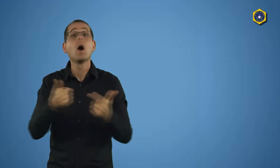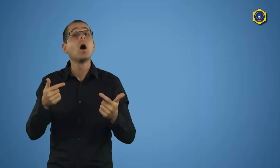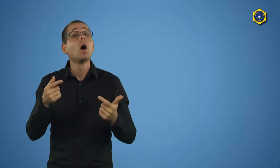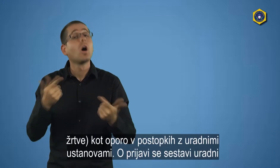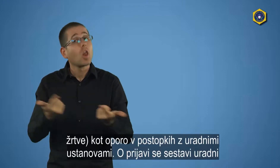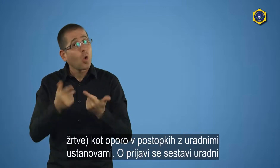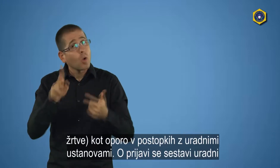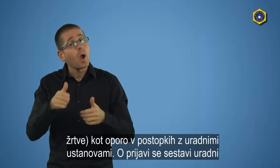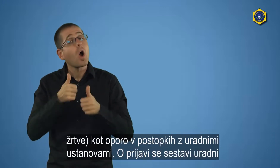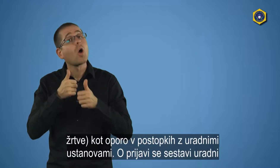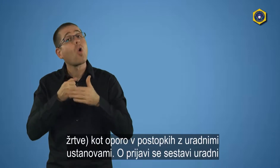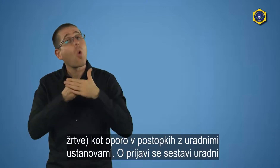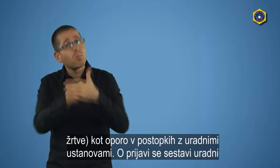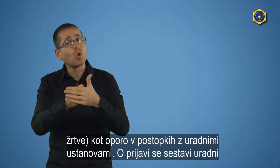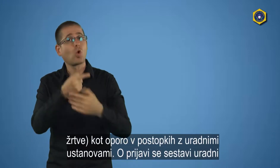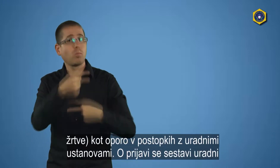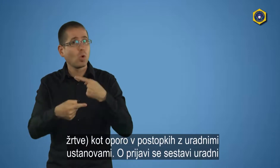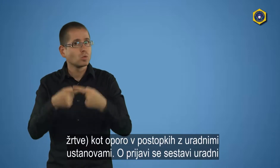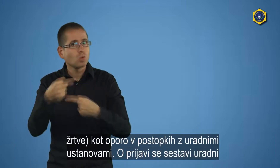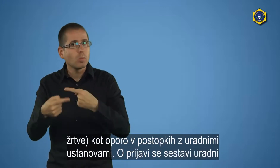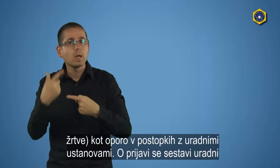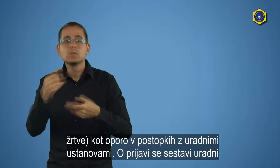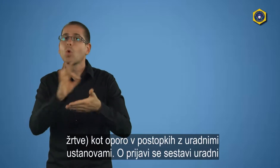v postopkih z uradnimi ustanovami.